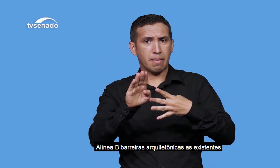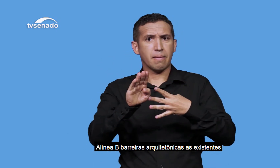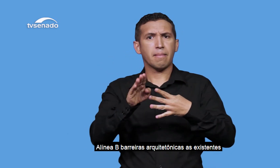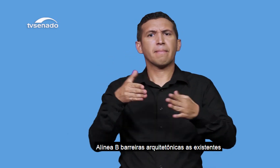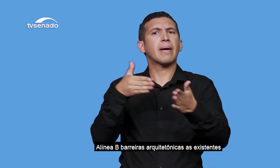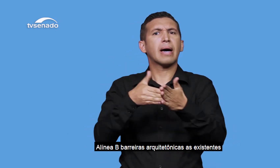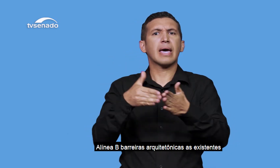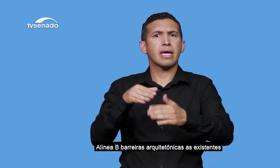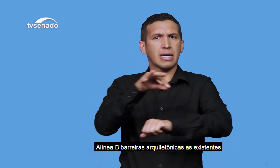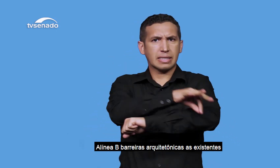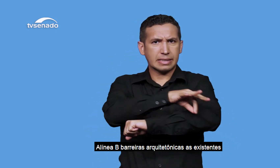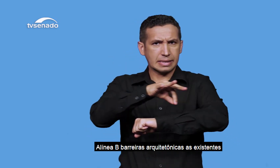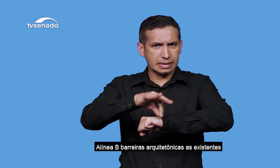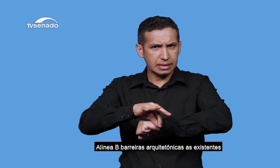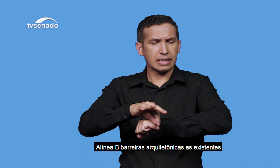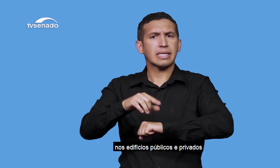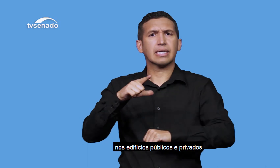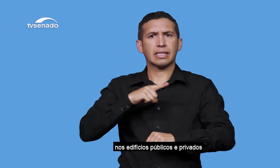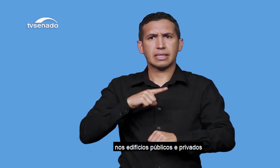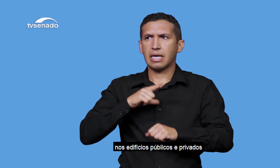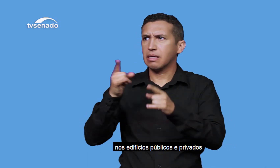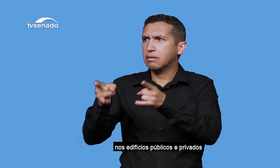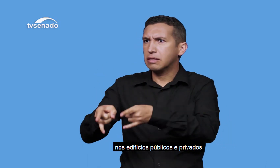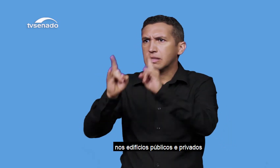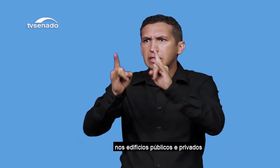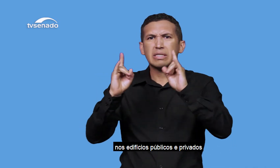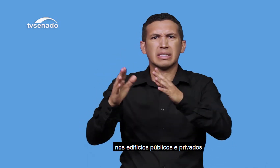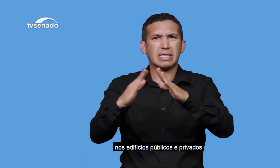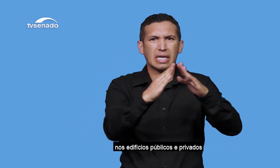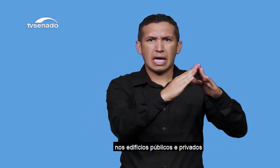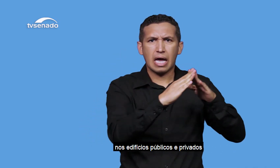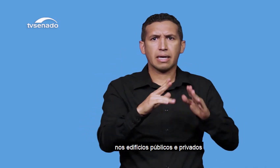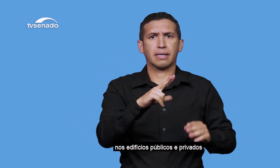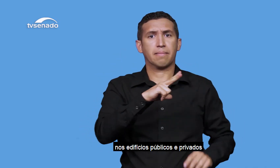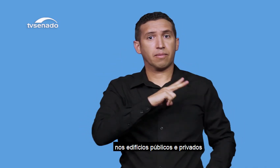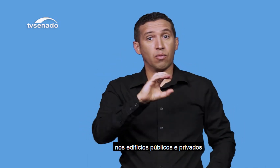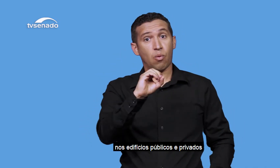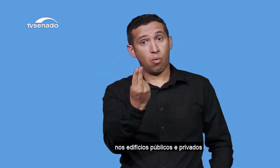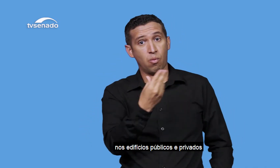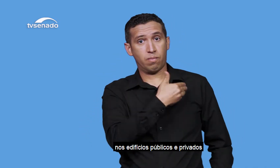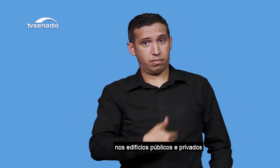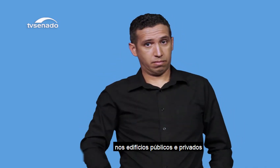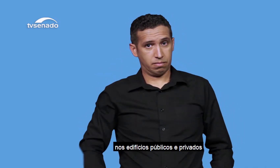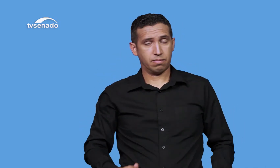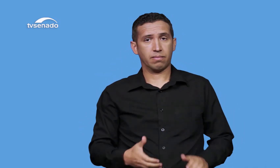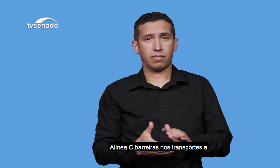arquitetônicas as existentes nos edifícios públicos e privados